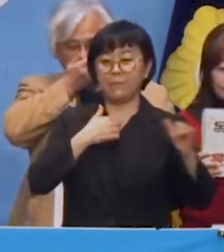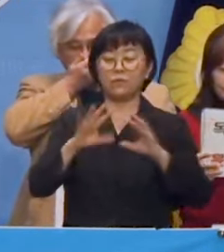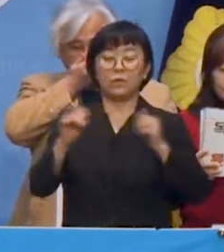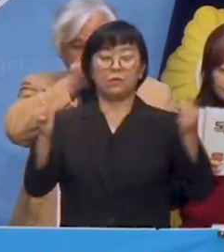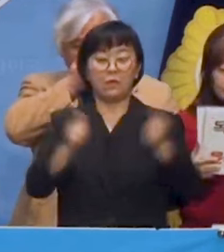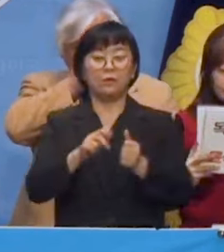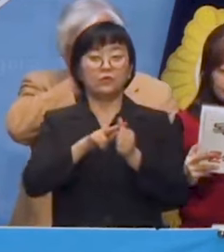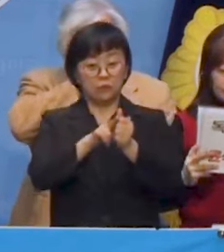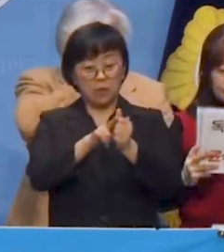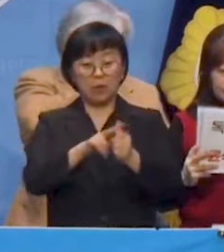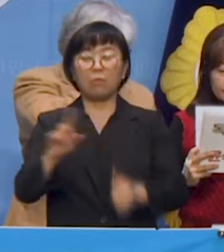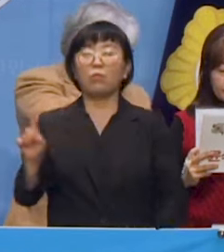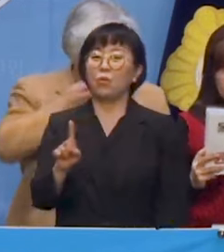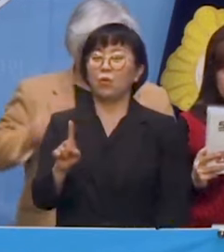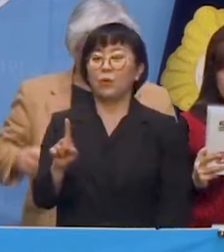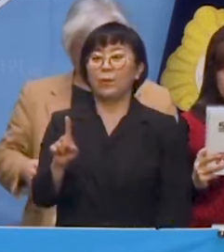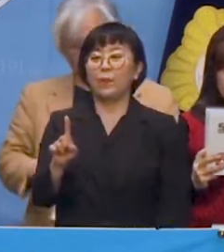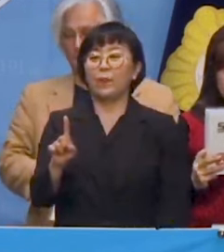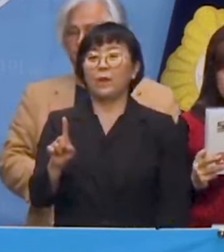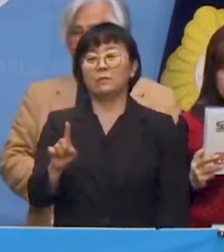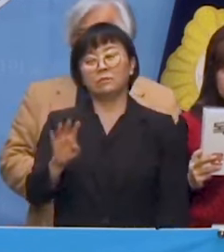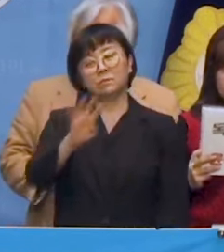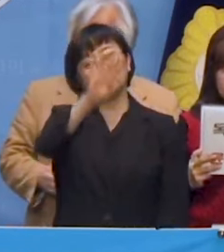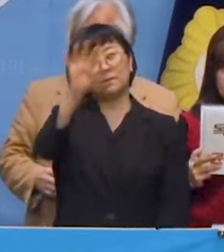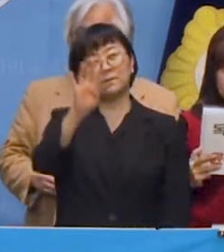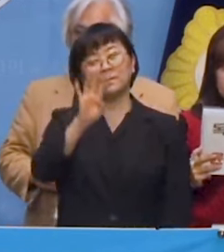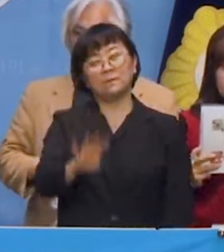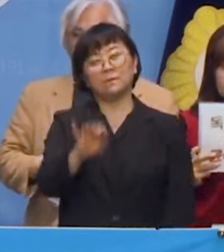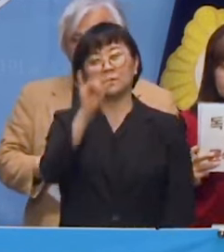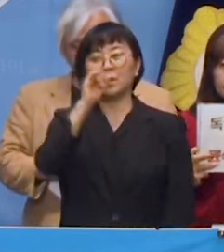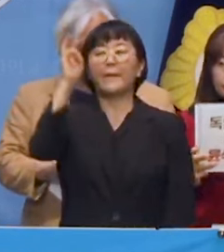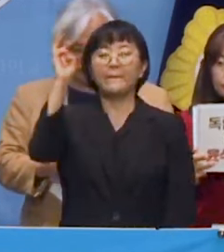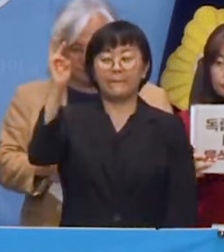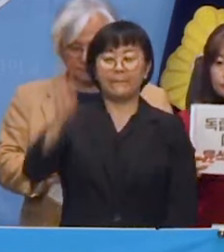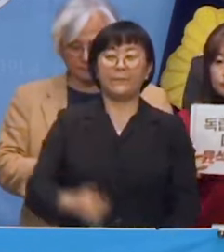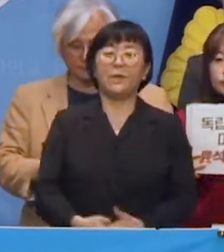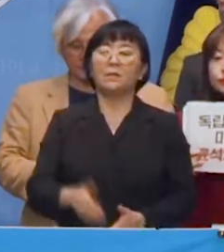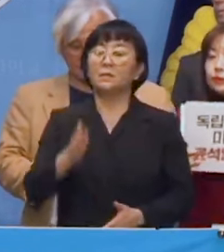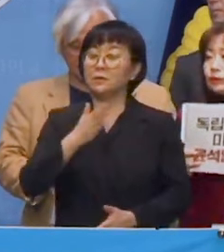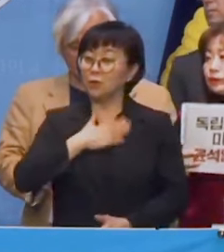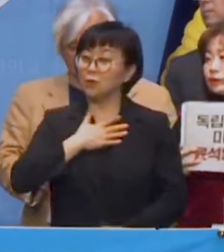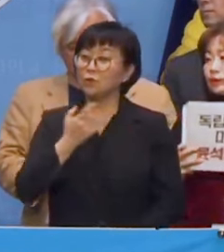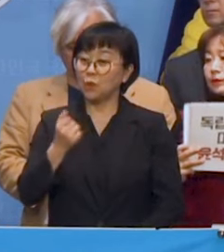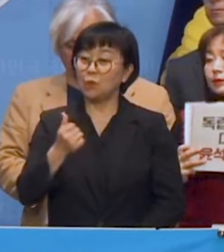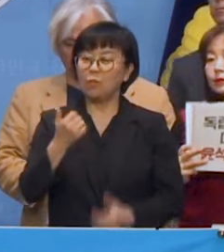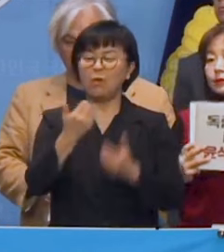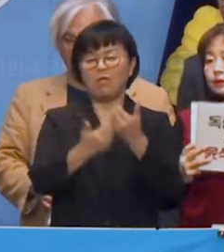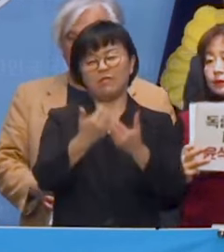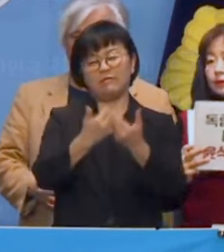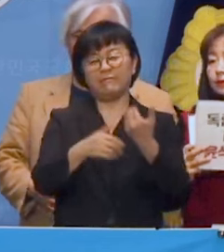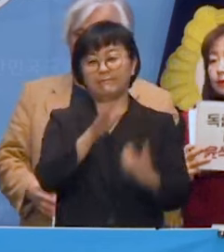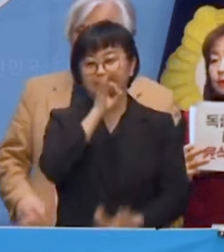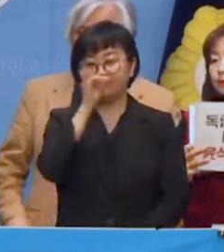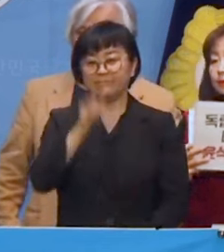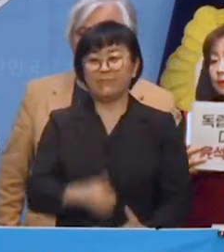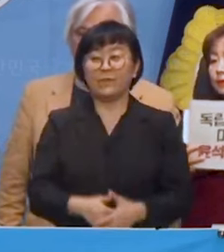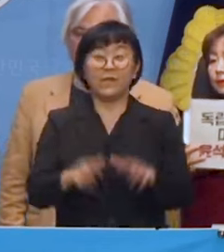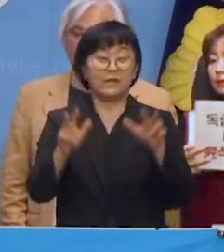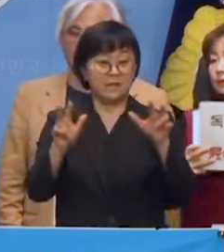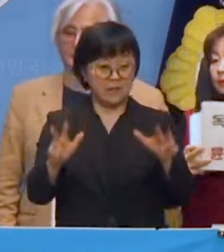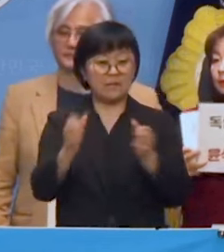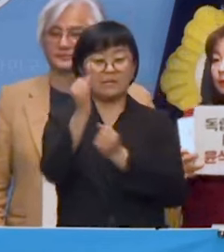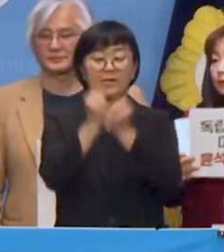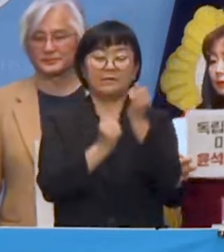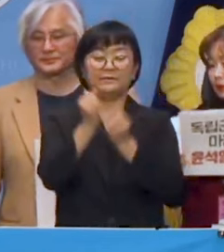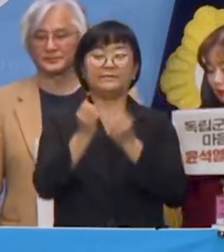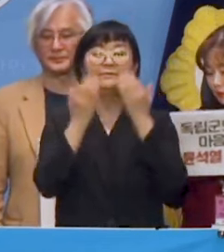국회의원 출마가 무슨 소린가 하고 의아해하시는 분들도 많을 것입니다. 저도 조금 어색하고 쑥스럽습니다. 이제 그